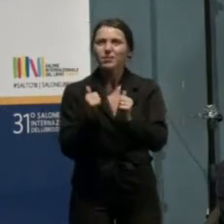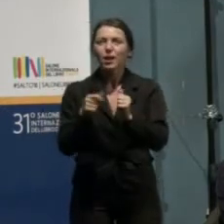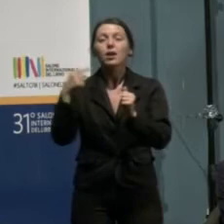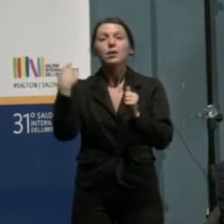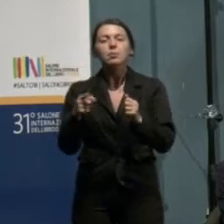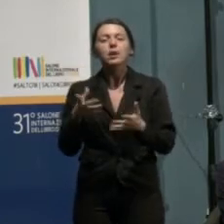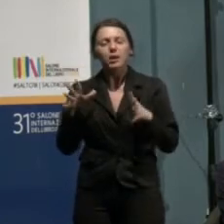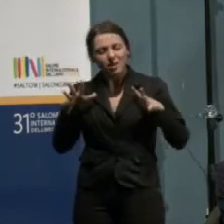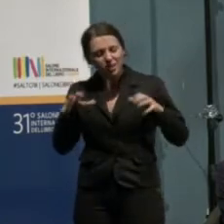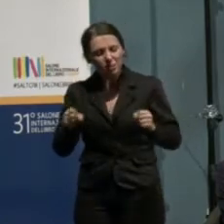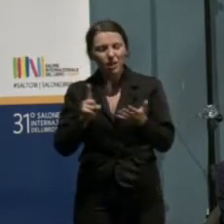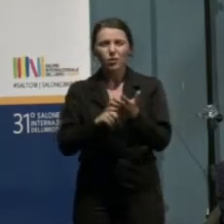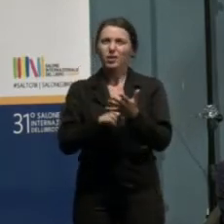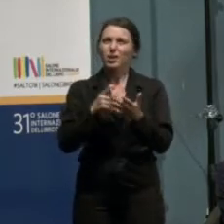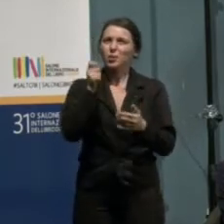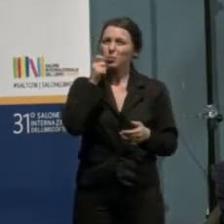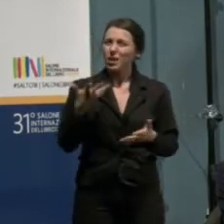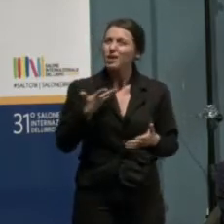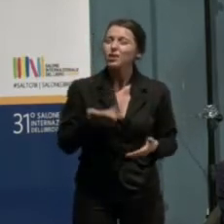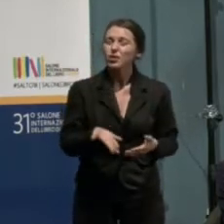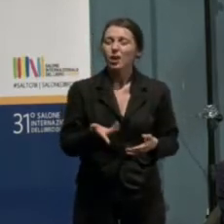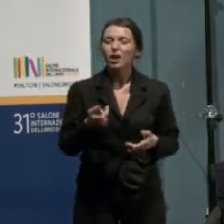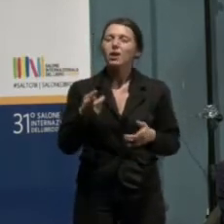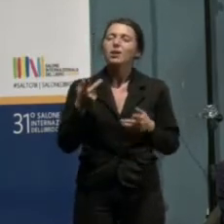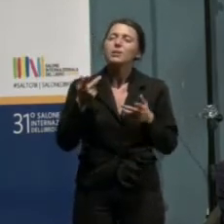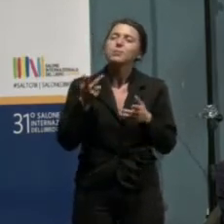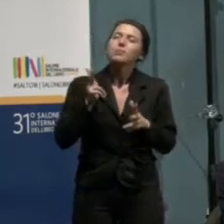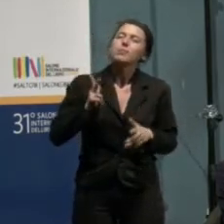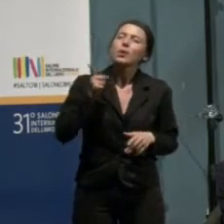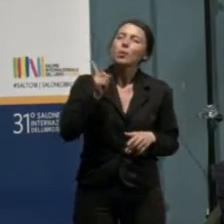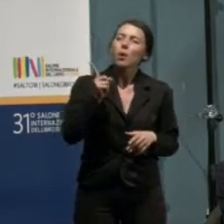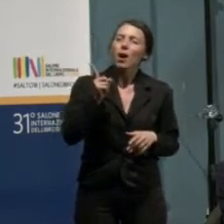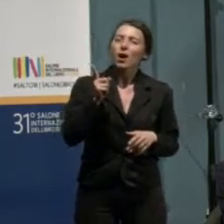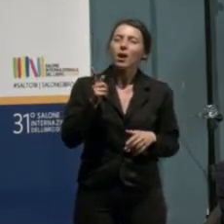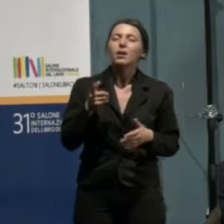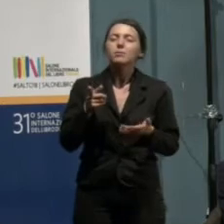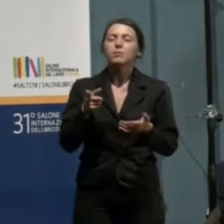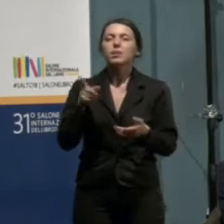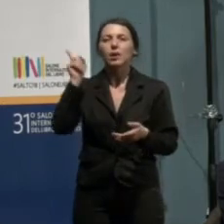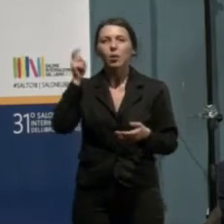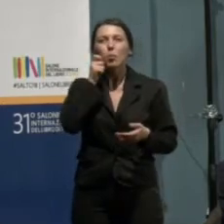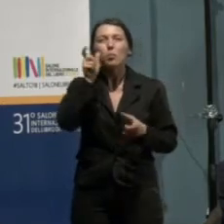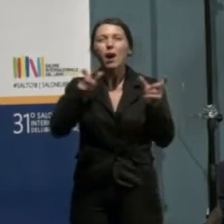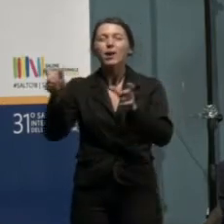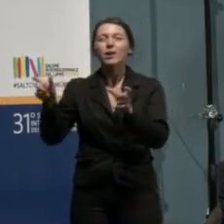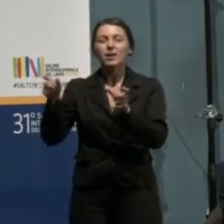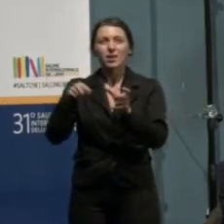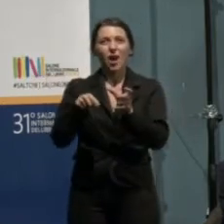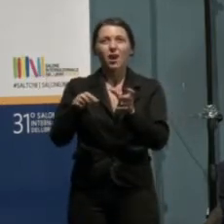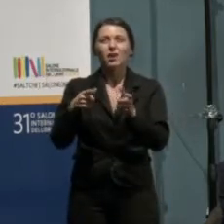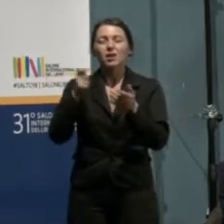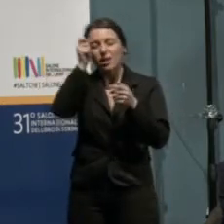per i diritti umani e sperando che l'umanità venga rispettata un giorno anche nella loro patria non lasciamoli